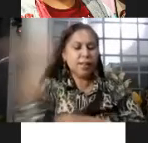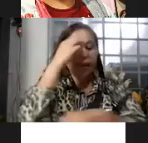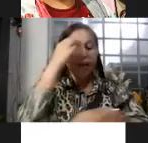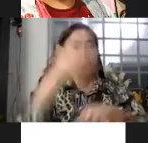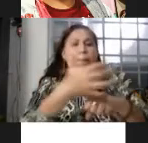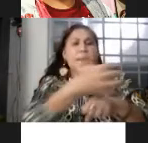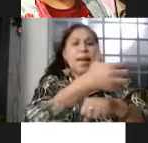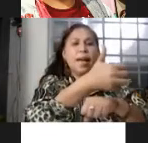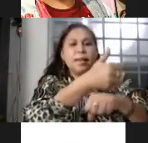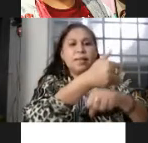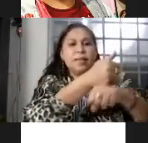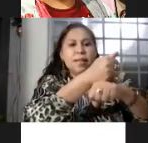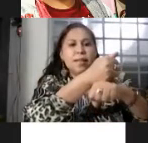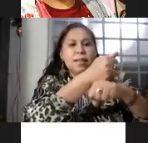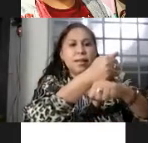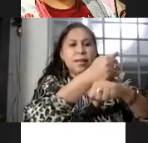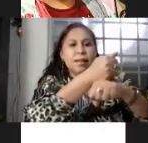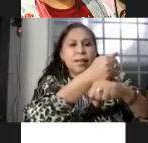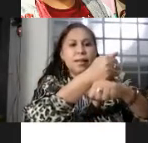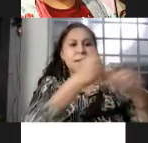dizer: praça,